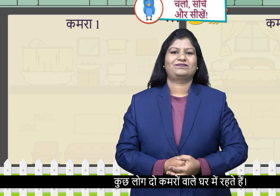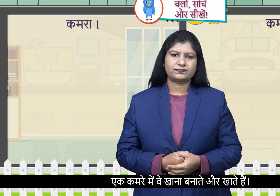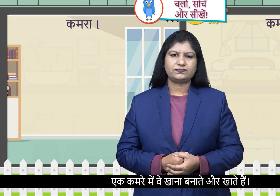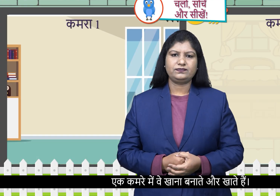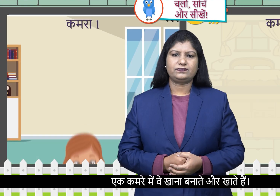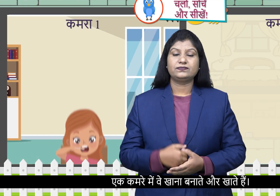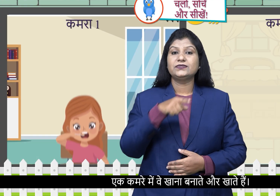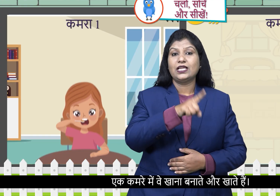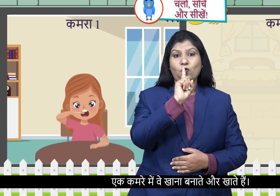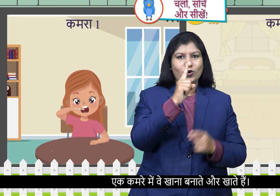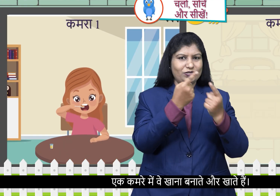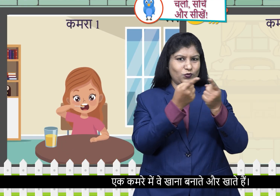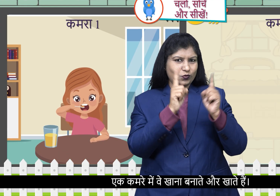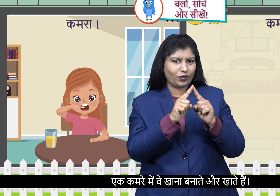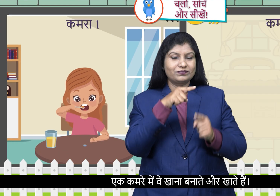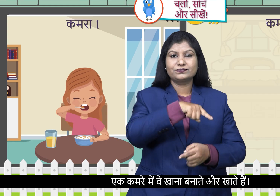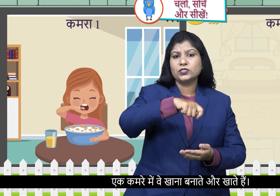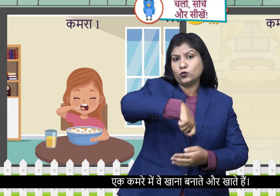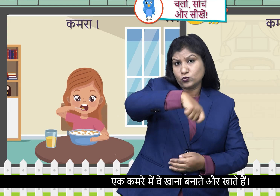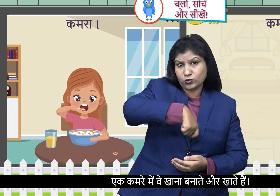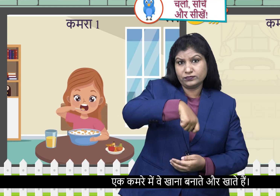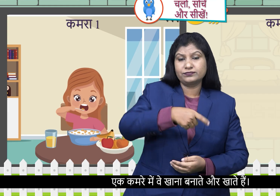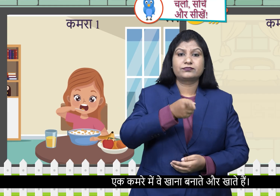एक कमरे में वे खाना बनाते और खाते हैं।